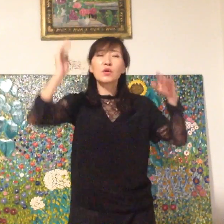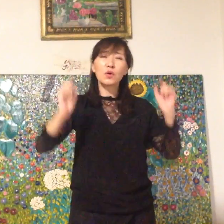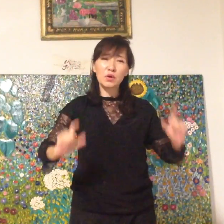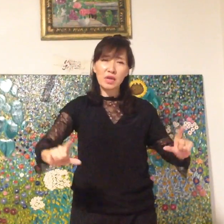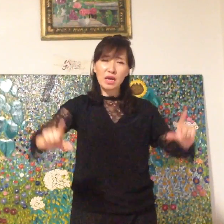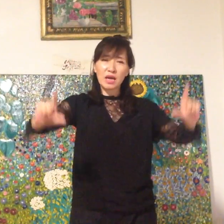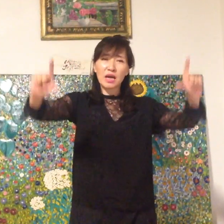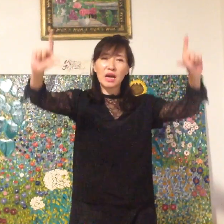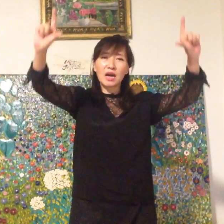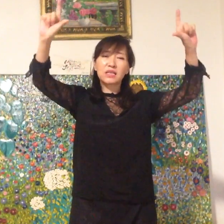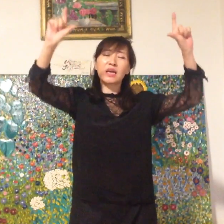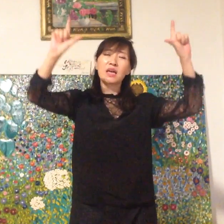보내하네